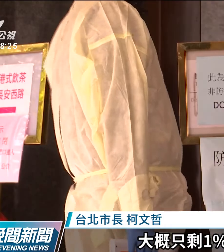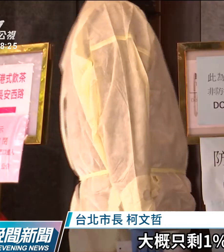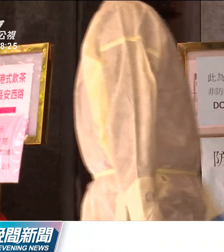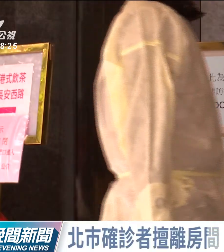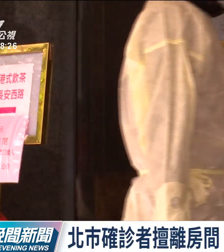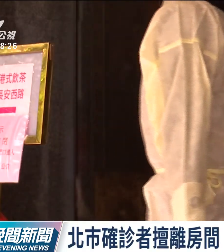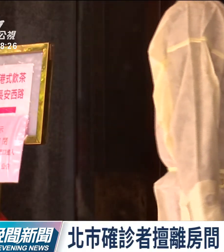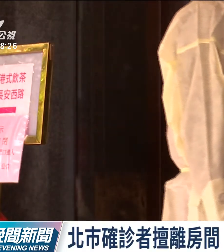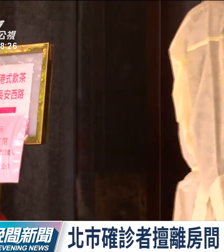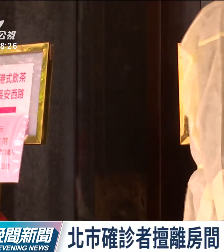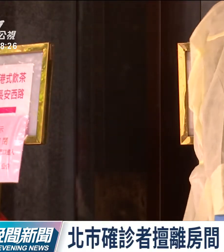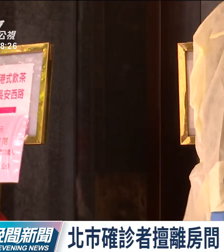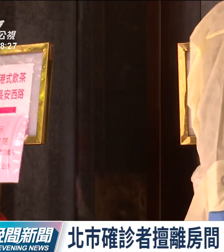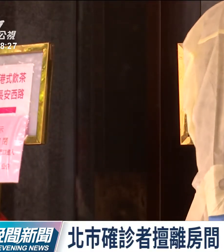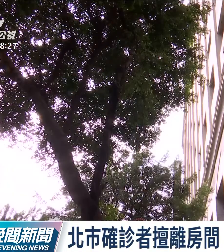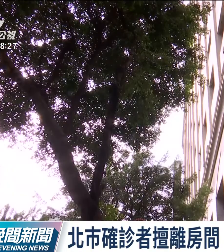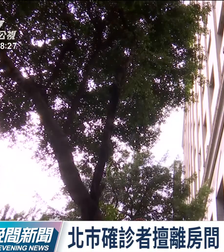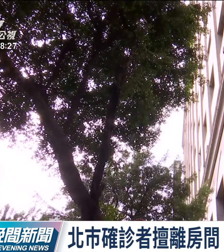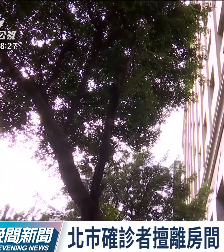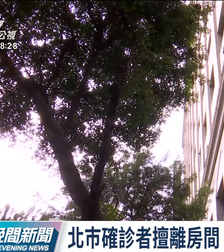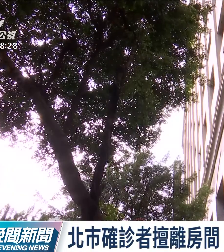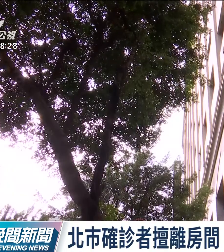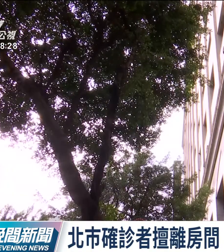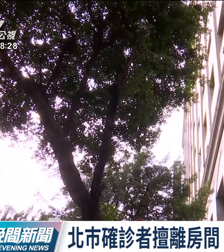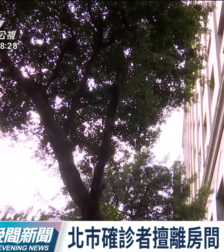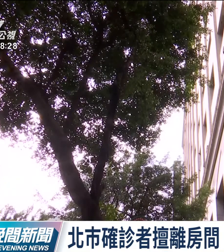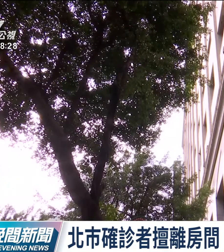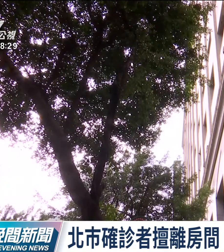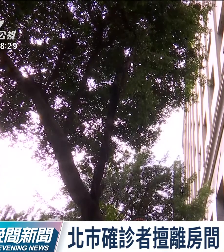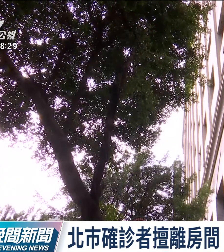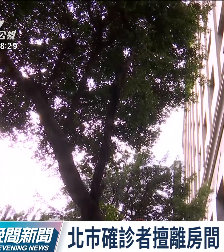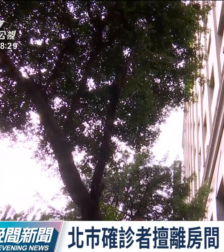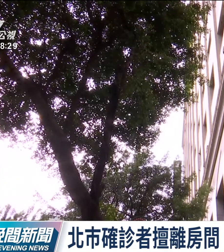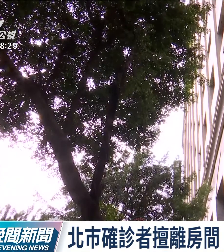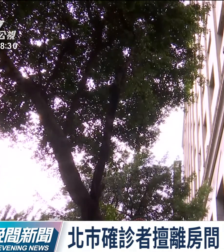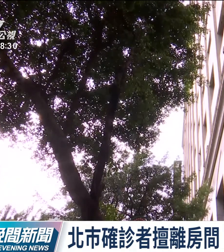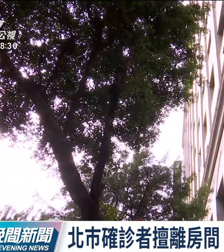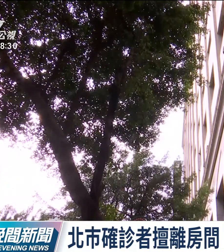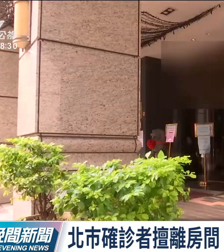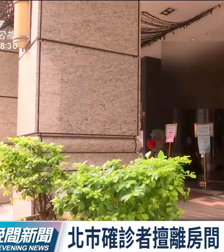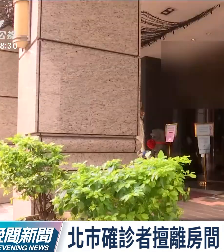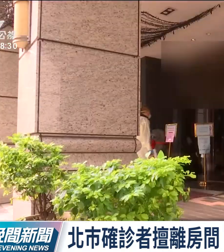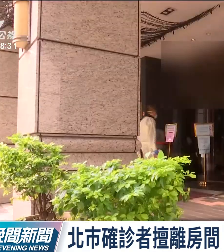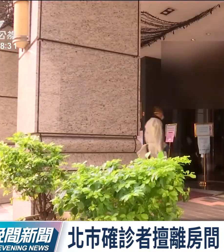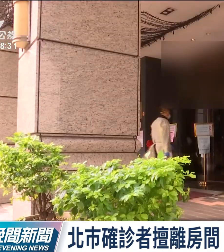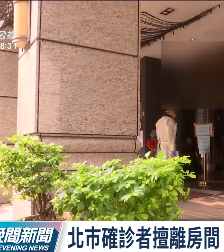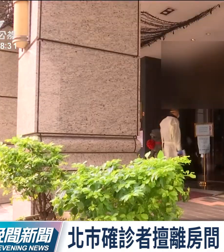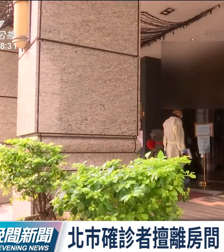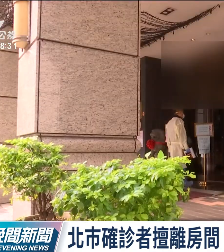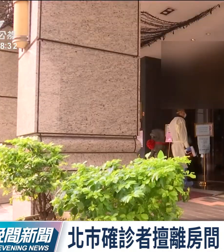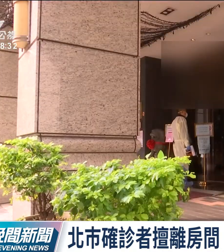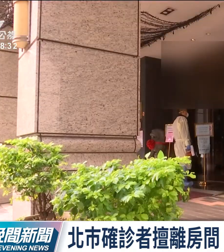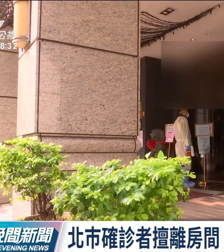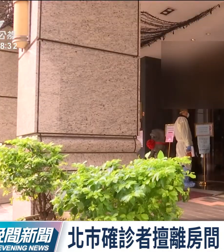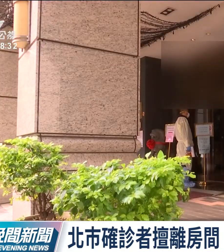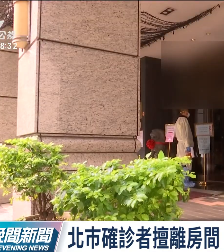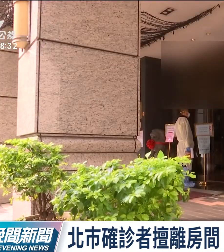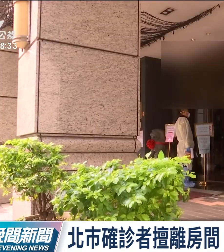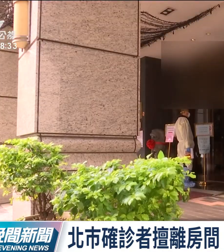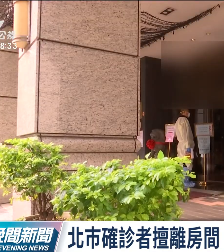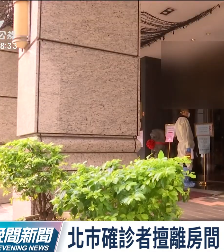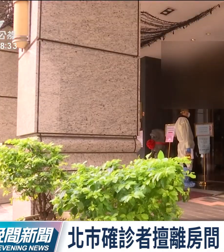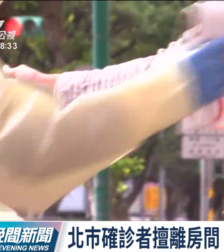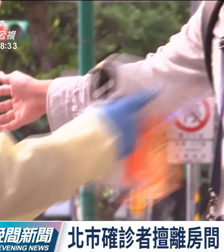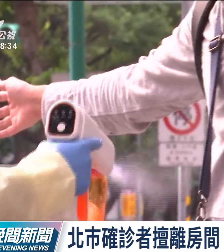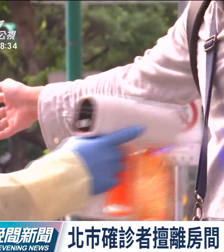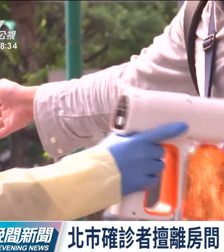台北市防疫旅馆量能紧绷，在大同区有一间防疫旅馆还发生一名确诊者擅自离开房间，导致曾经接触过的李干